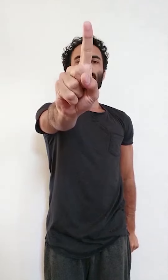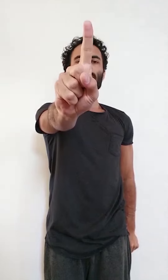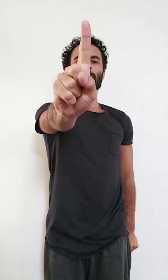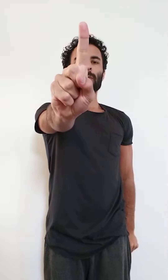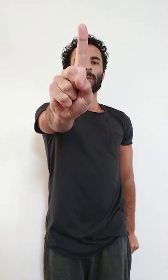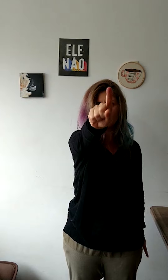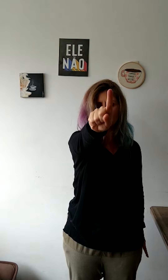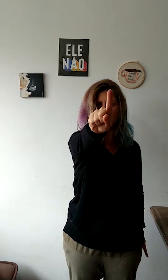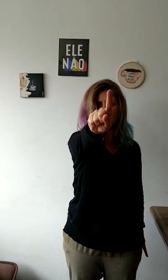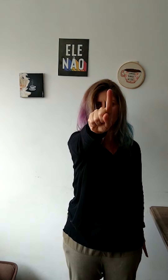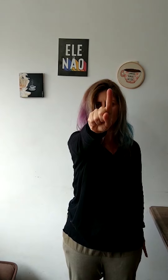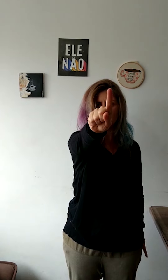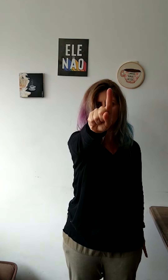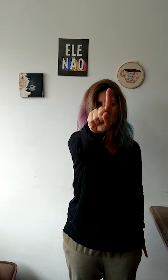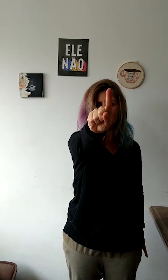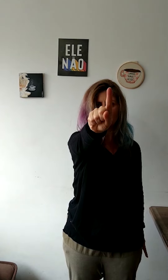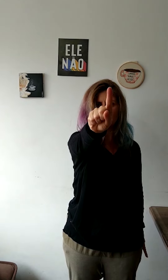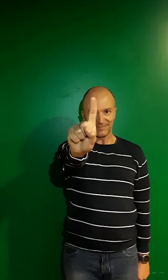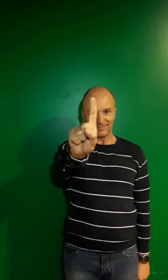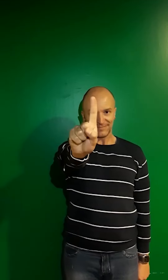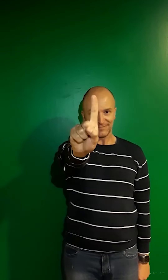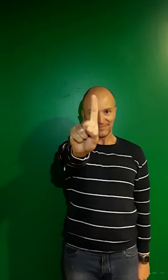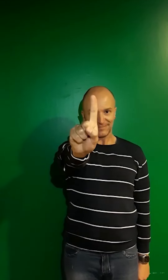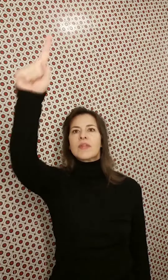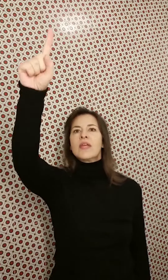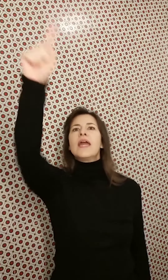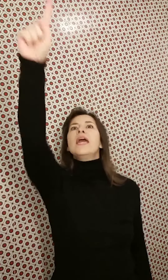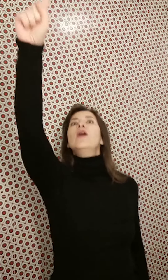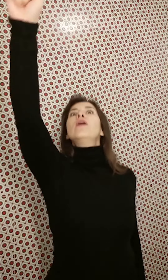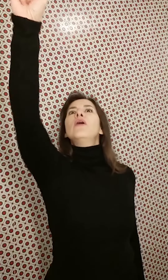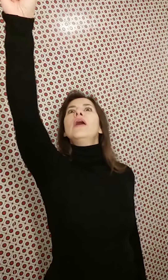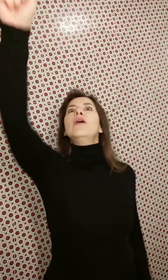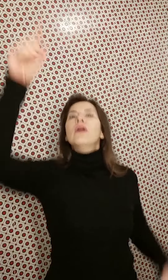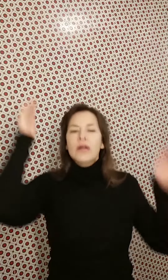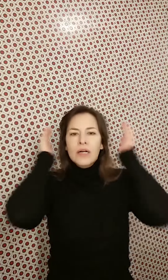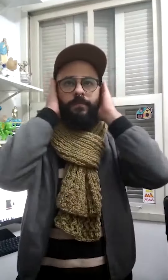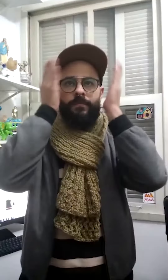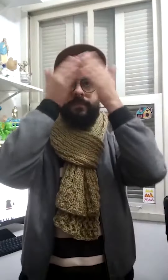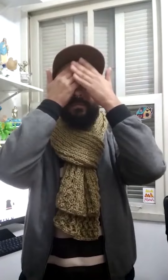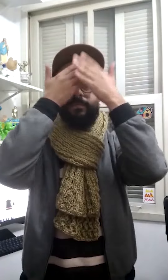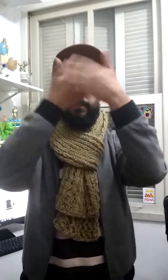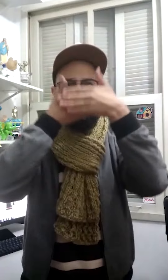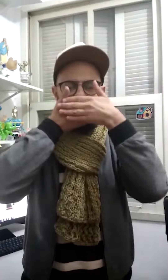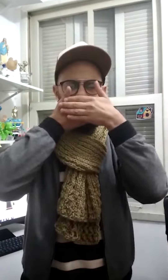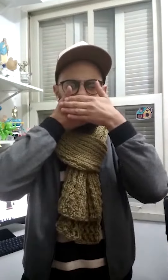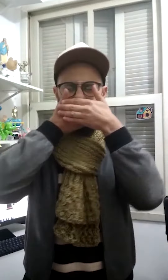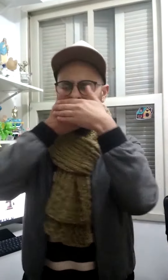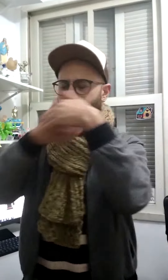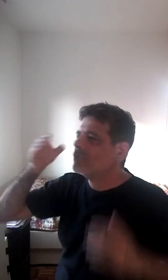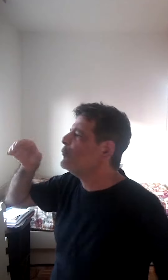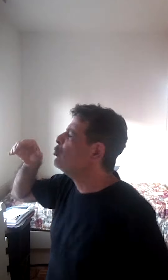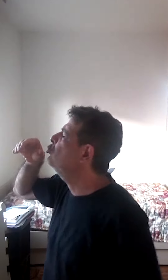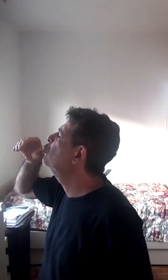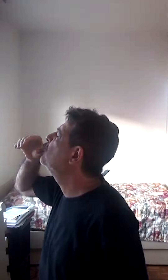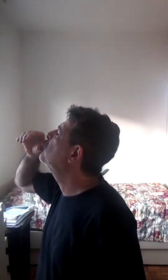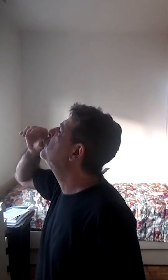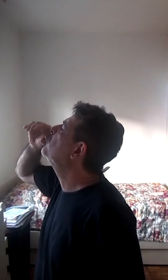só, um só. Somos democratas, somos os primatas. Somos